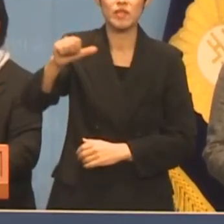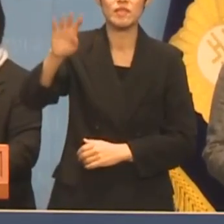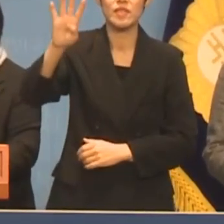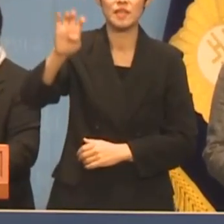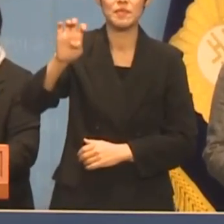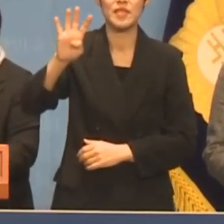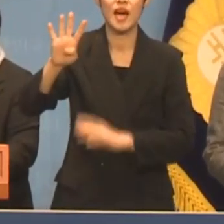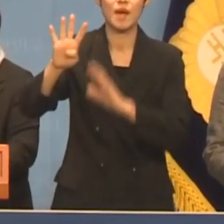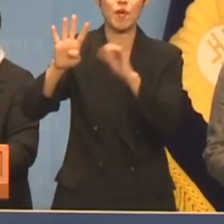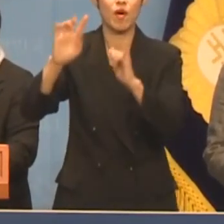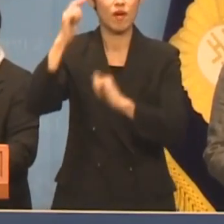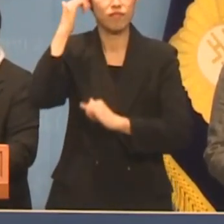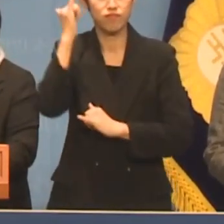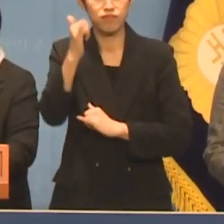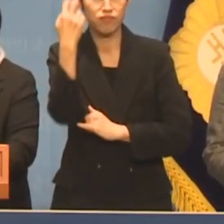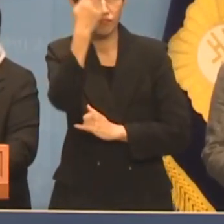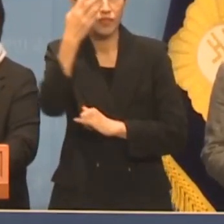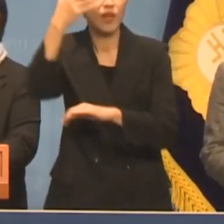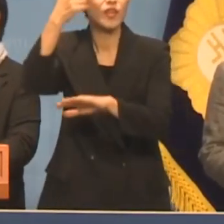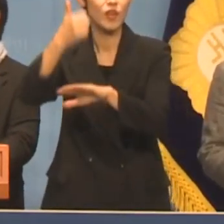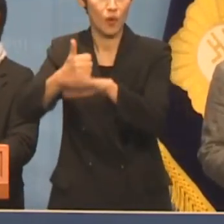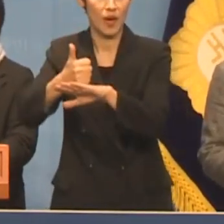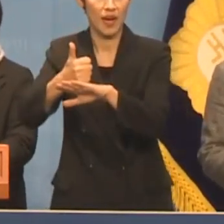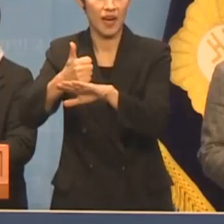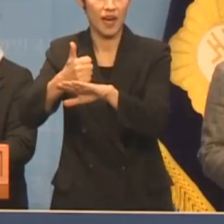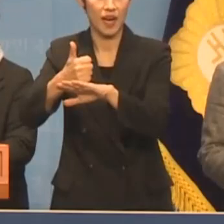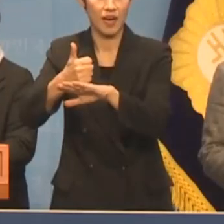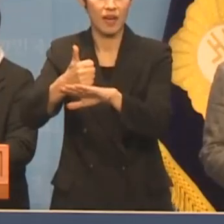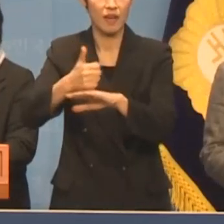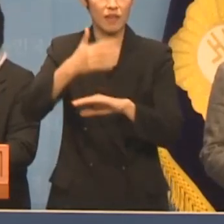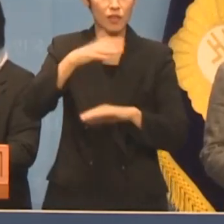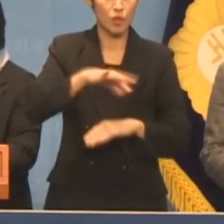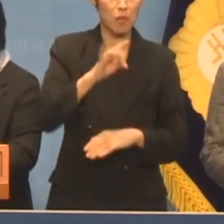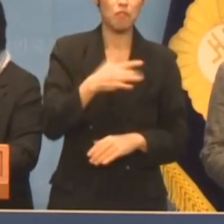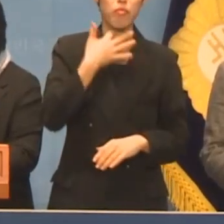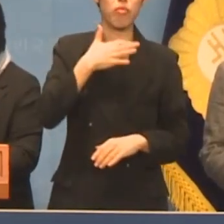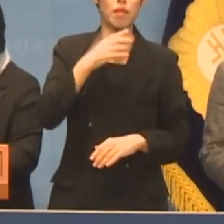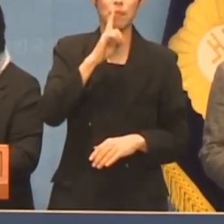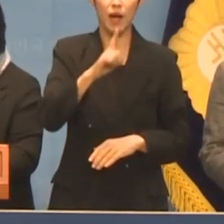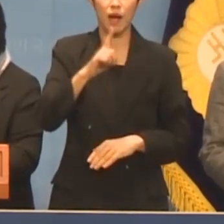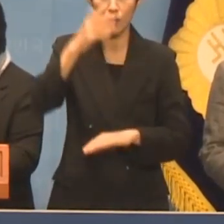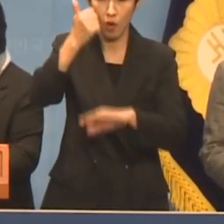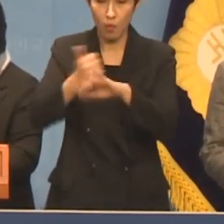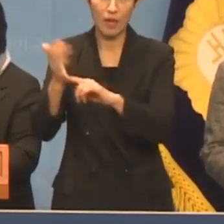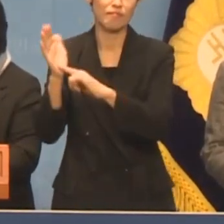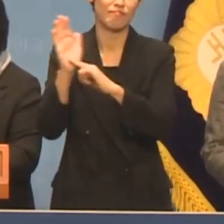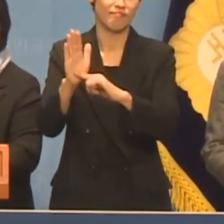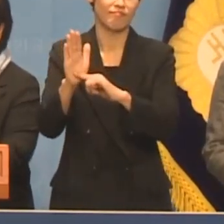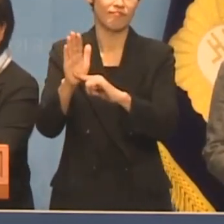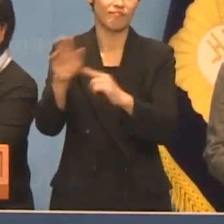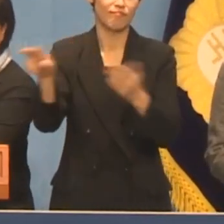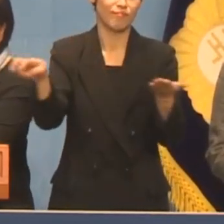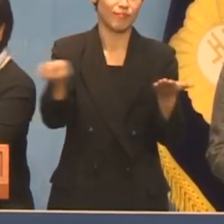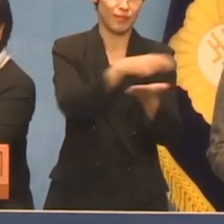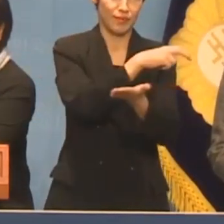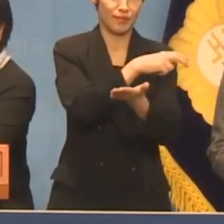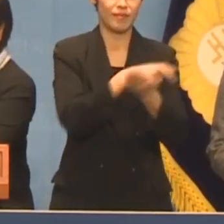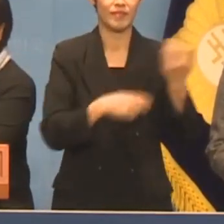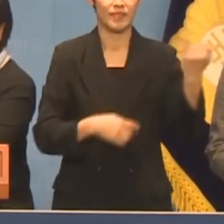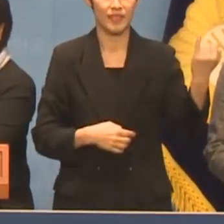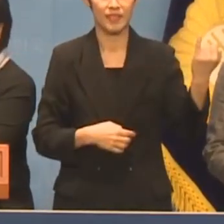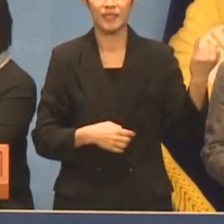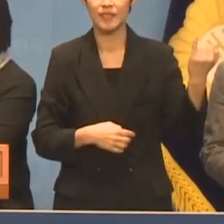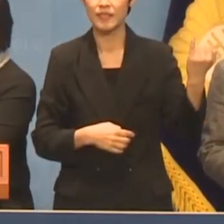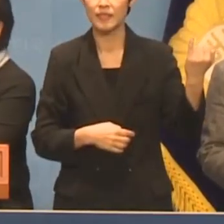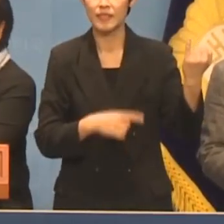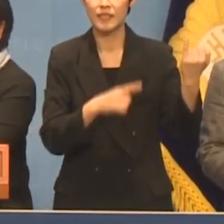5,044명의 여론조사 결과입니다. 끝내 아니라고 했었는데 드러났습니다. 여론조사 결과라며 내용을 보내주면서 이런 얘기까지